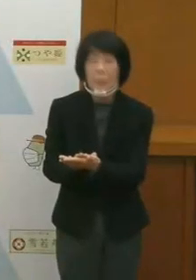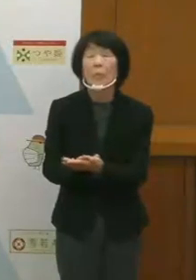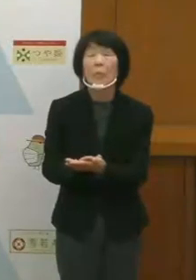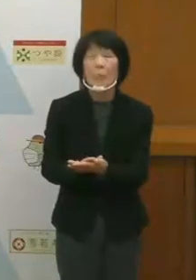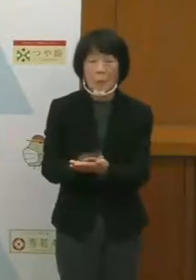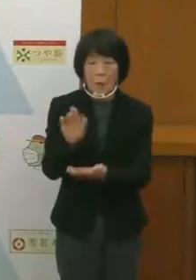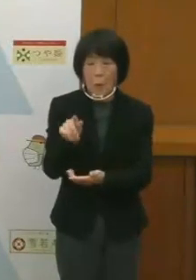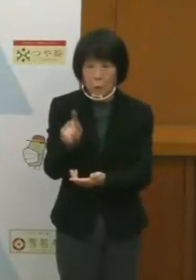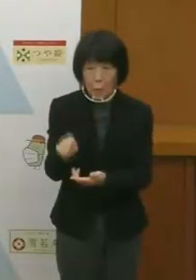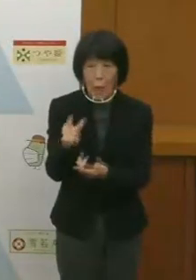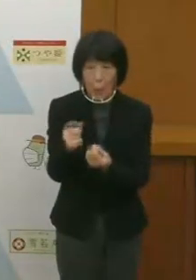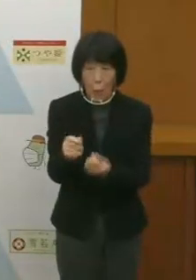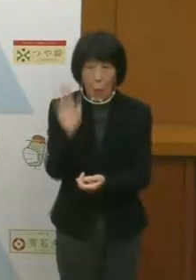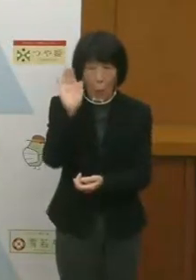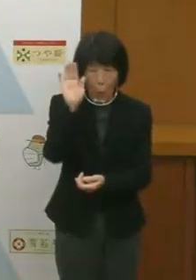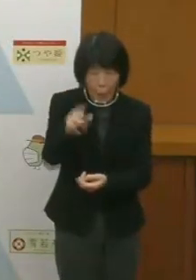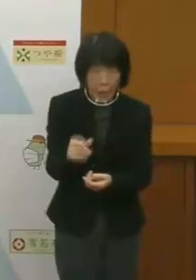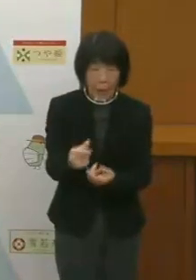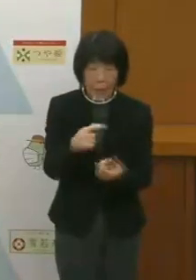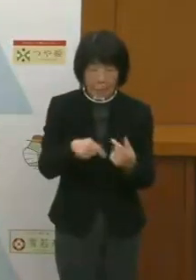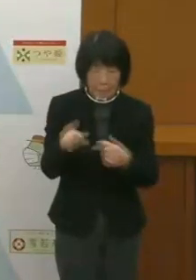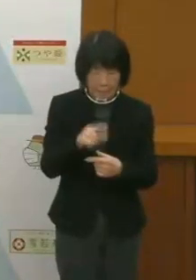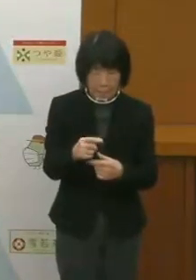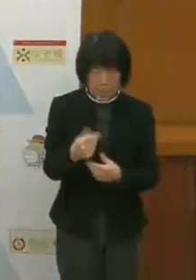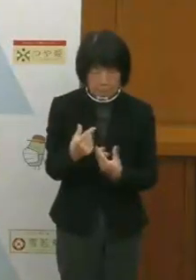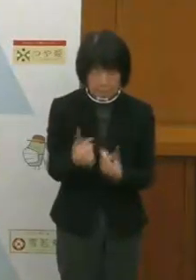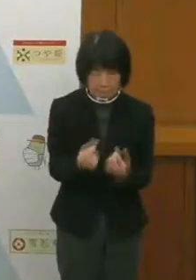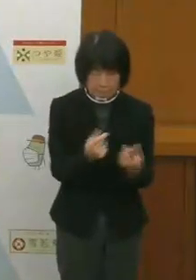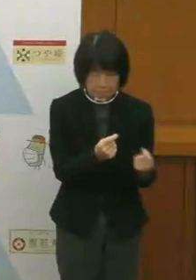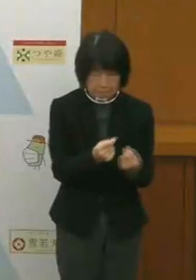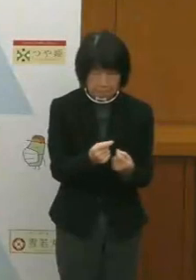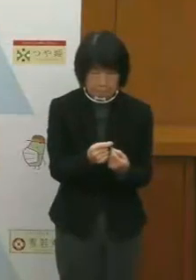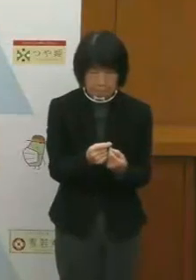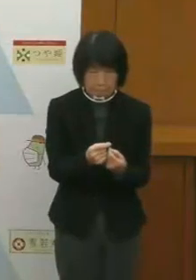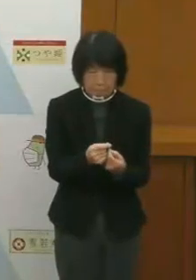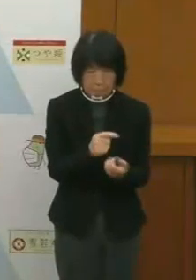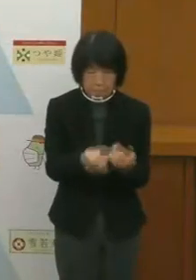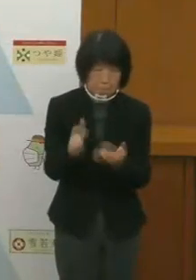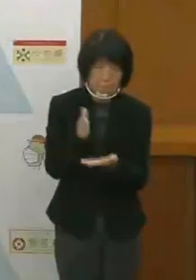をこれからですねしっかり呼びかけたいというふうに思います。